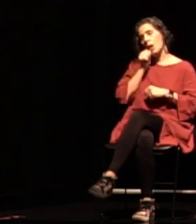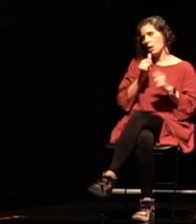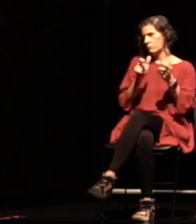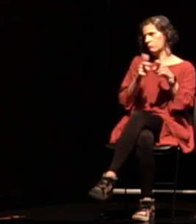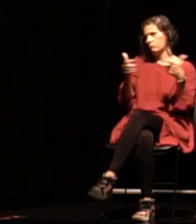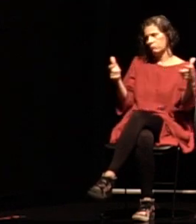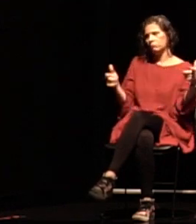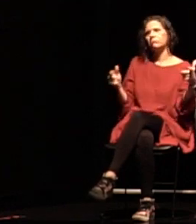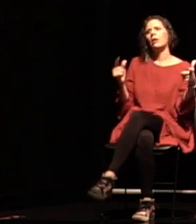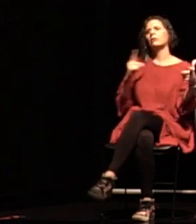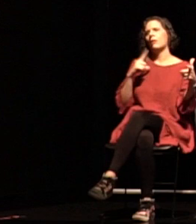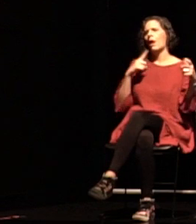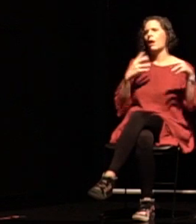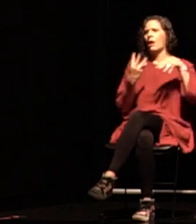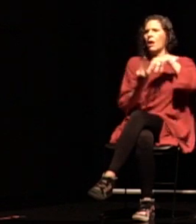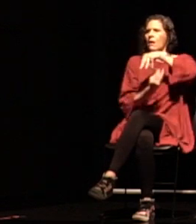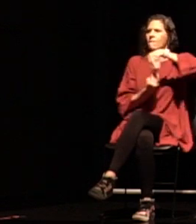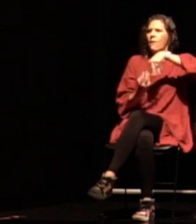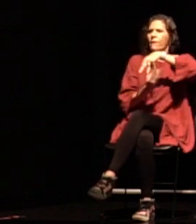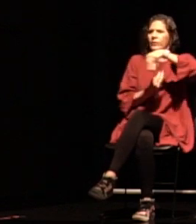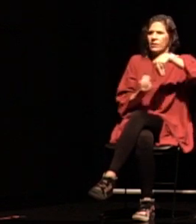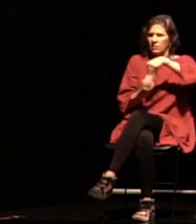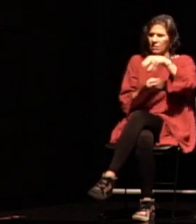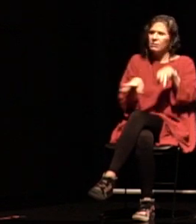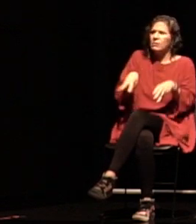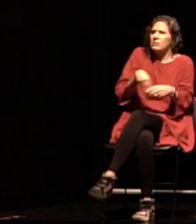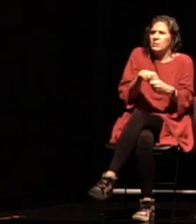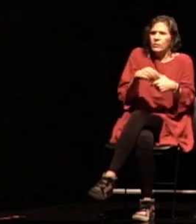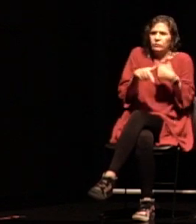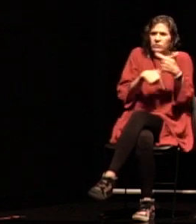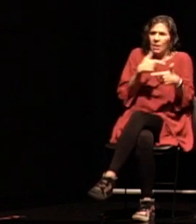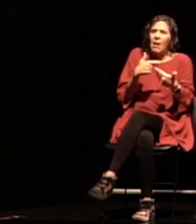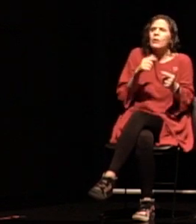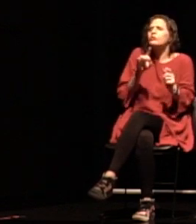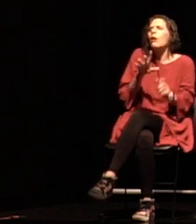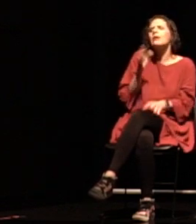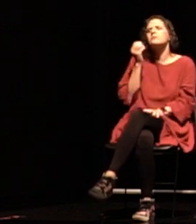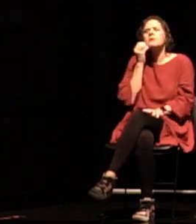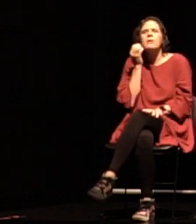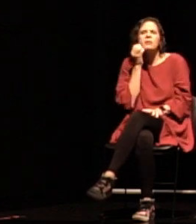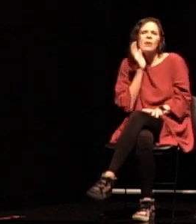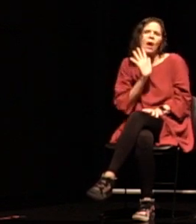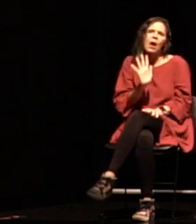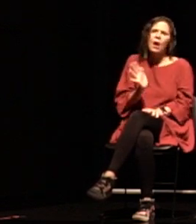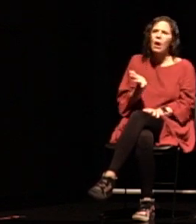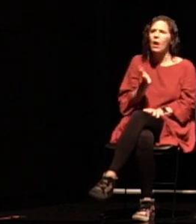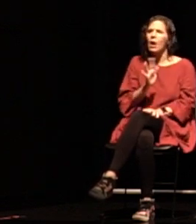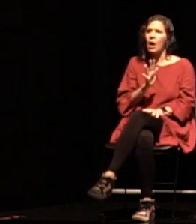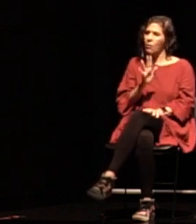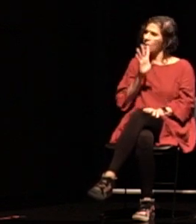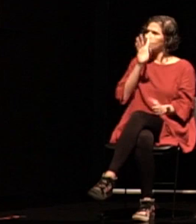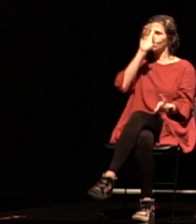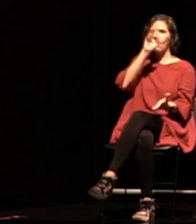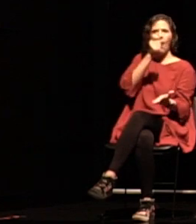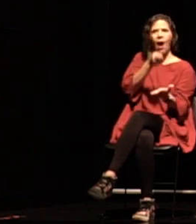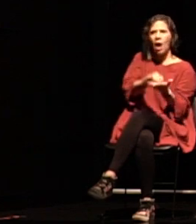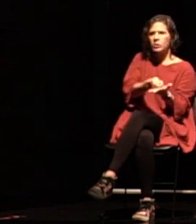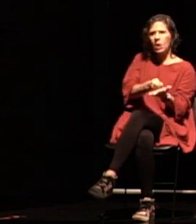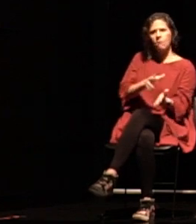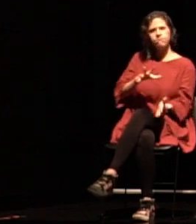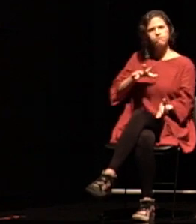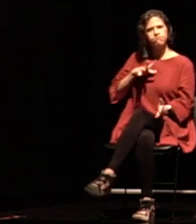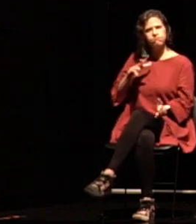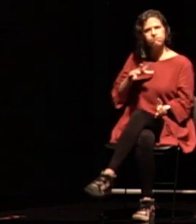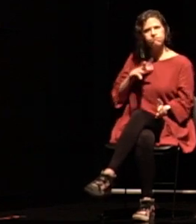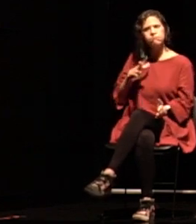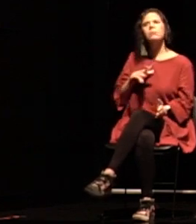geralmente envolvidas num trabalho experimental, num trabalho extremamente radical, audaz,